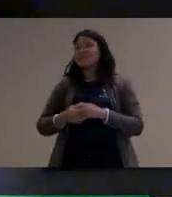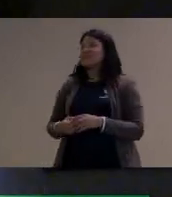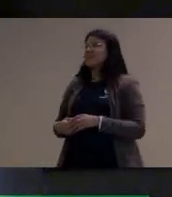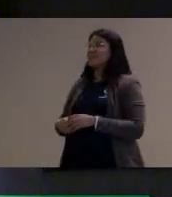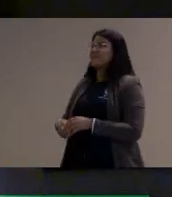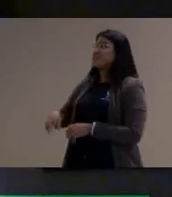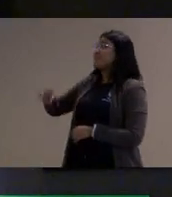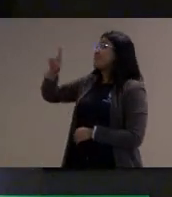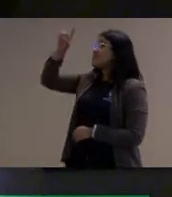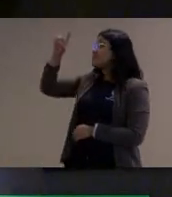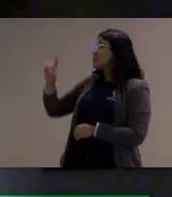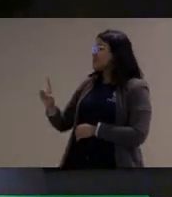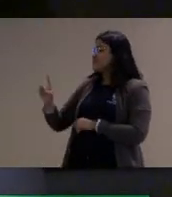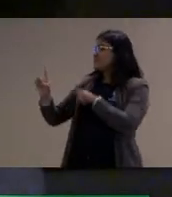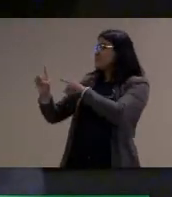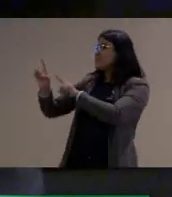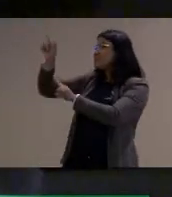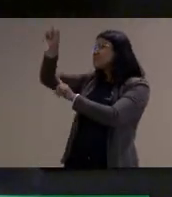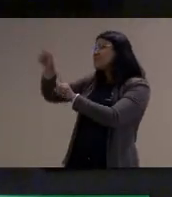a